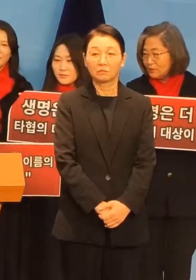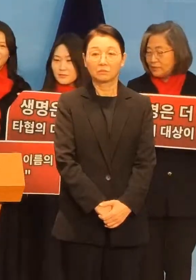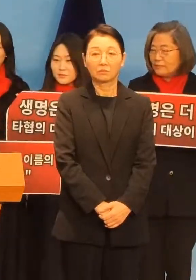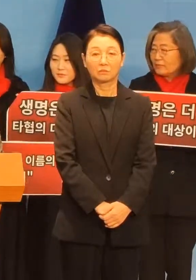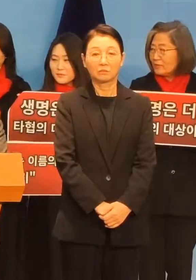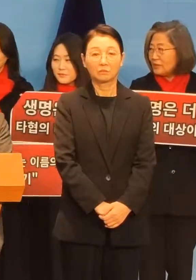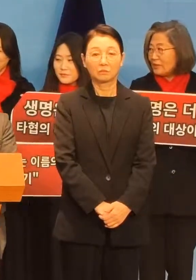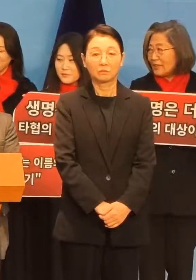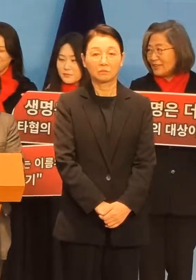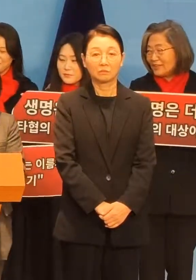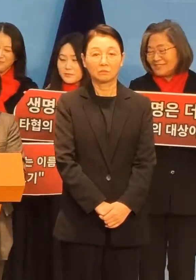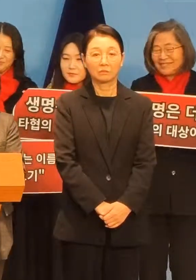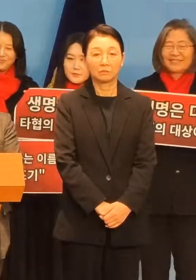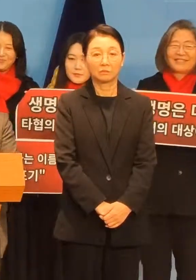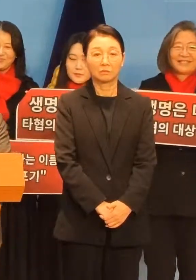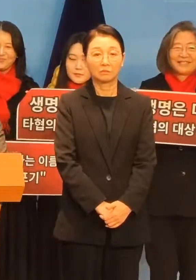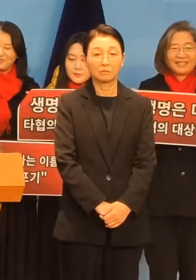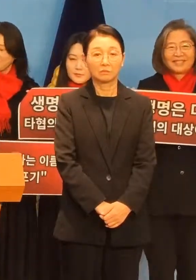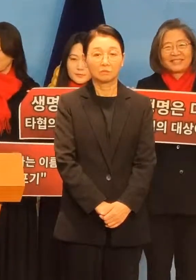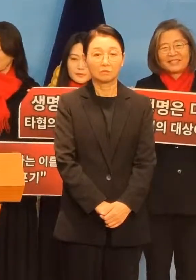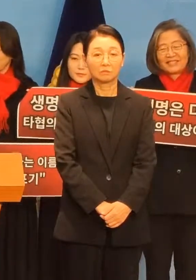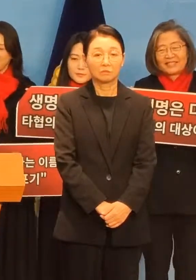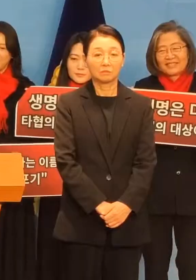아, 미안. 너무.